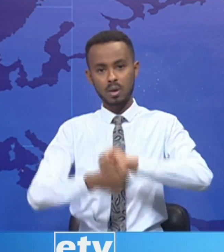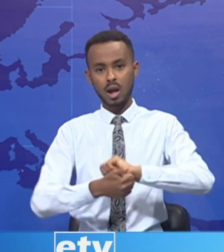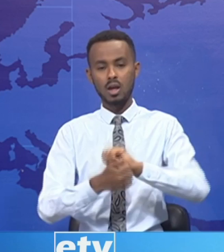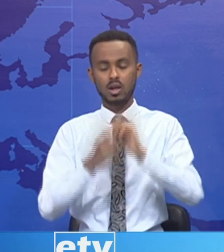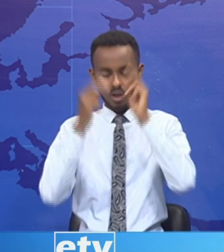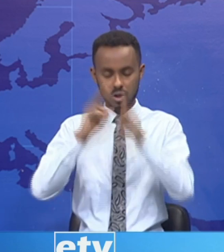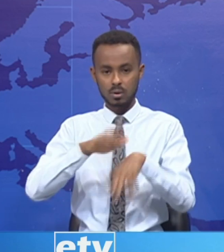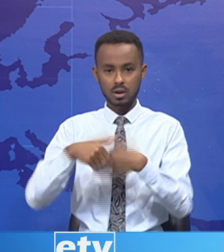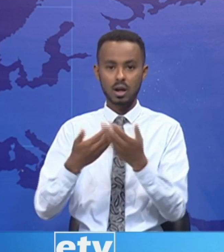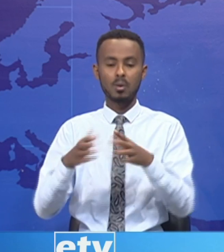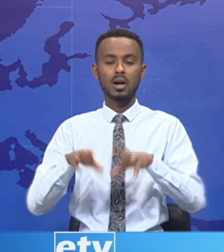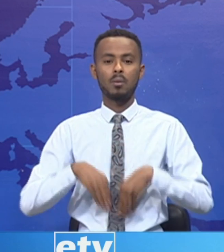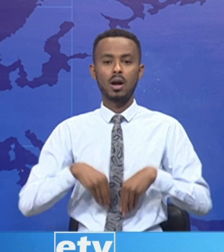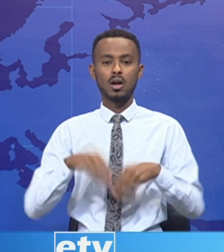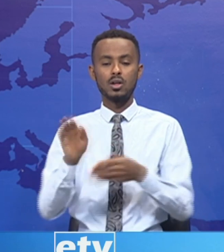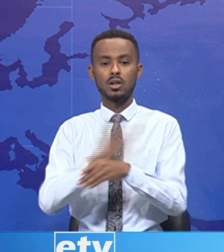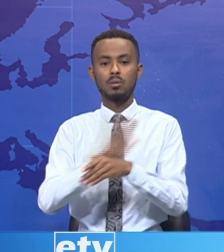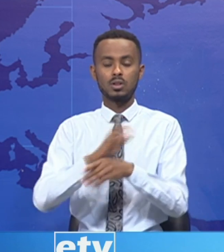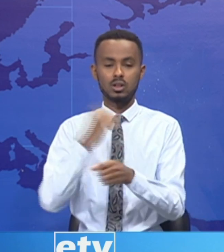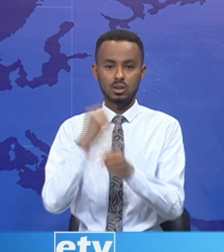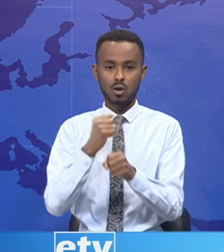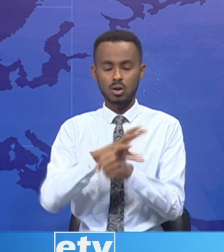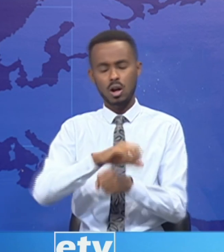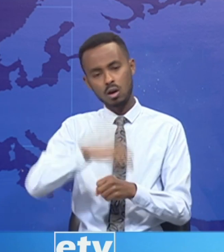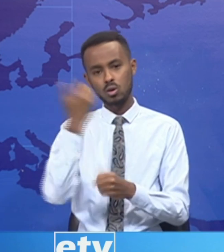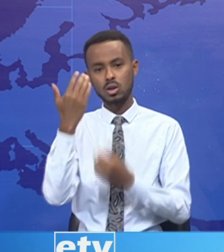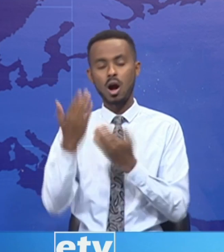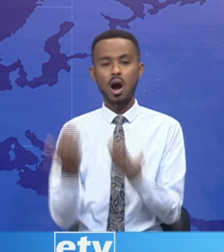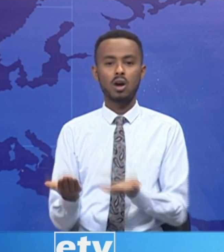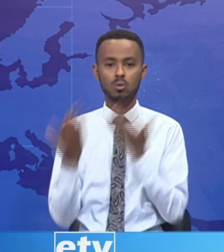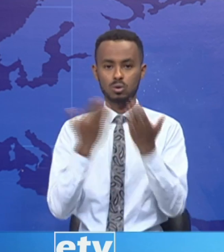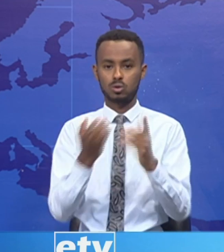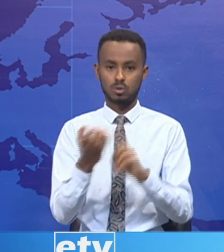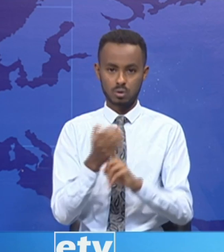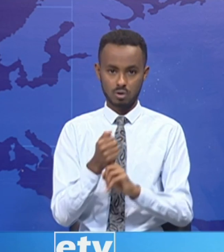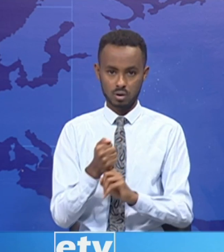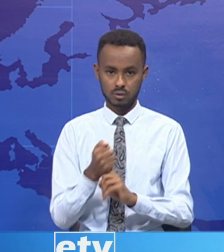የክብር እንግዳ መቀበያ፣ የቢዝነስ ላውንጅና ሌሎች አቅርቦቶችንም ይዟል።